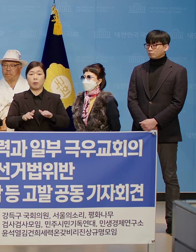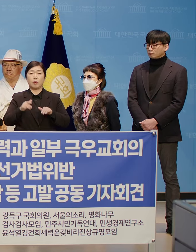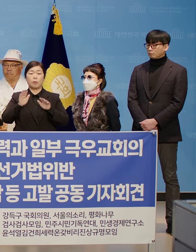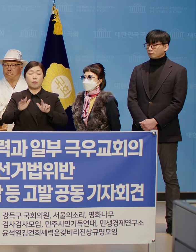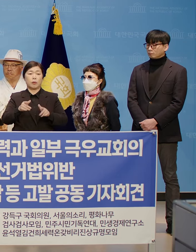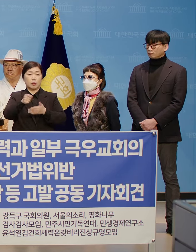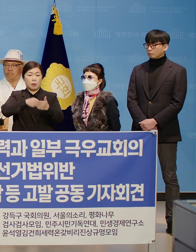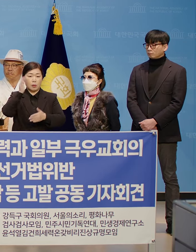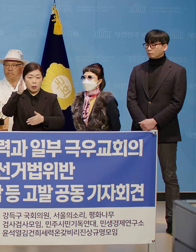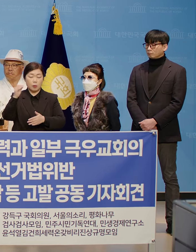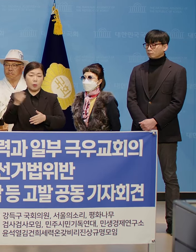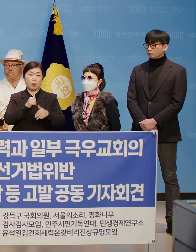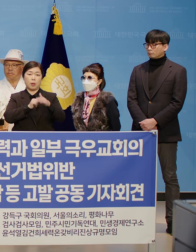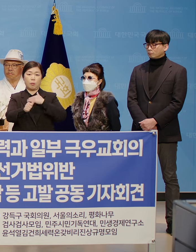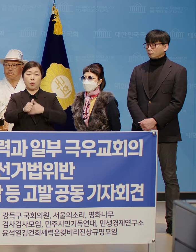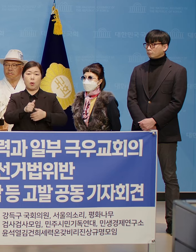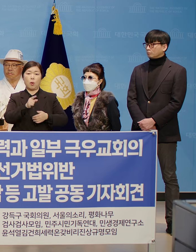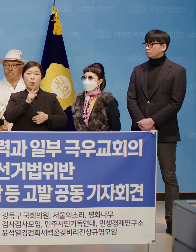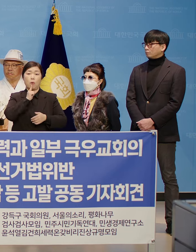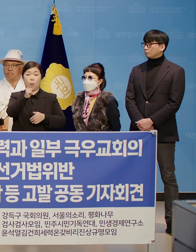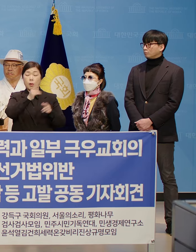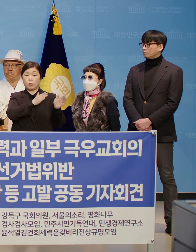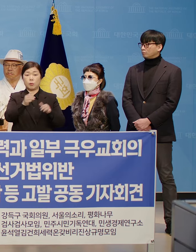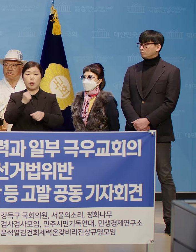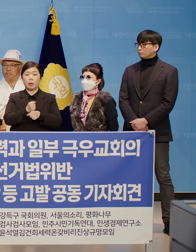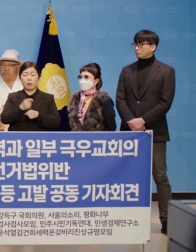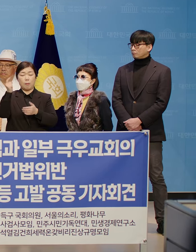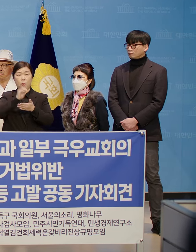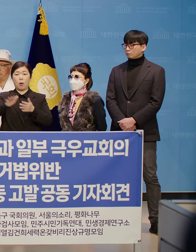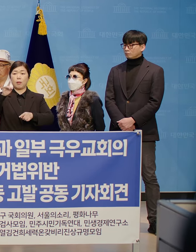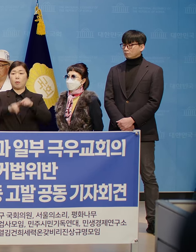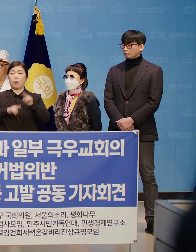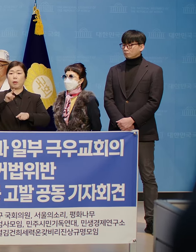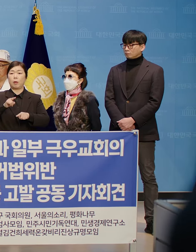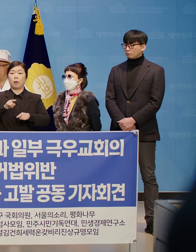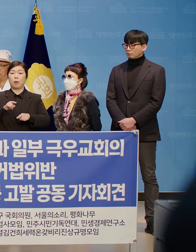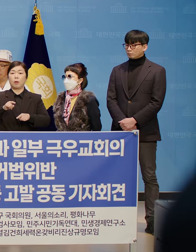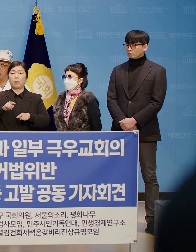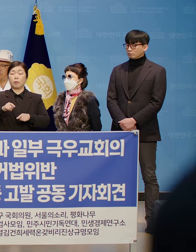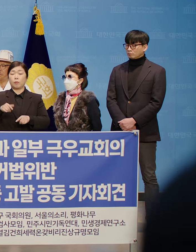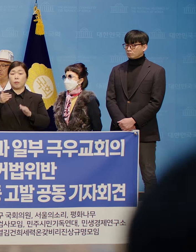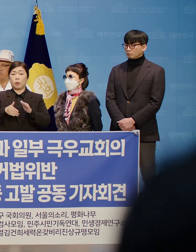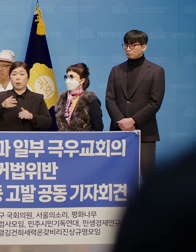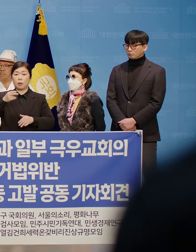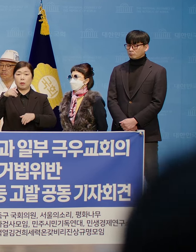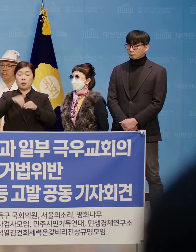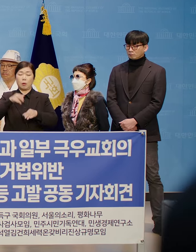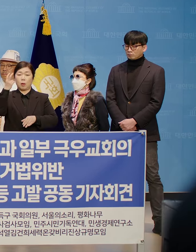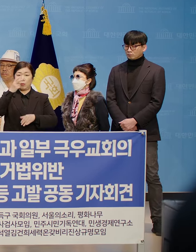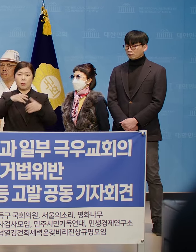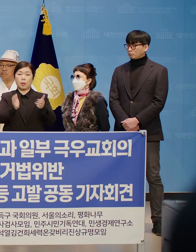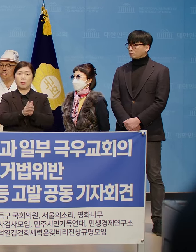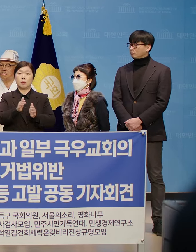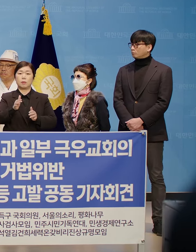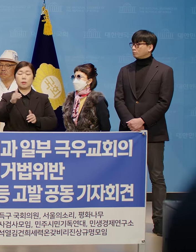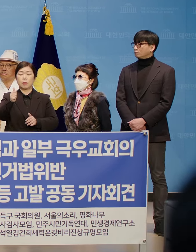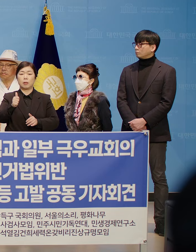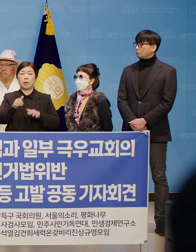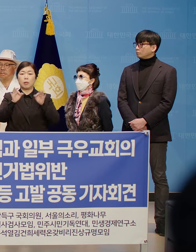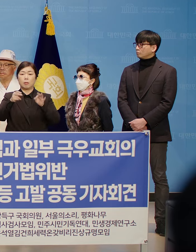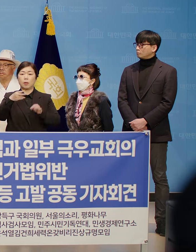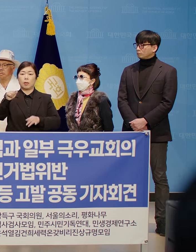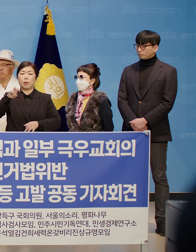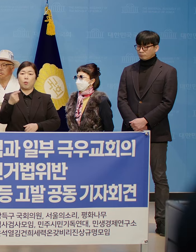그리고 또 대표 고발을 준비해 주신 평화나무에 어 공명선거 감시단 단장을 맡고 있는 김디모데 목사님